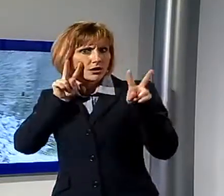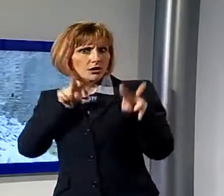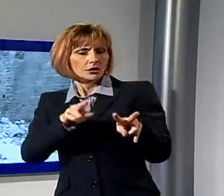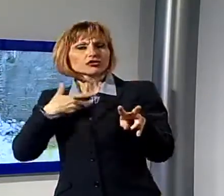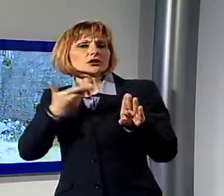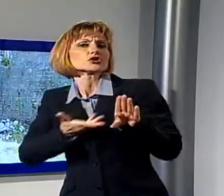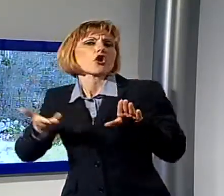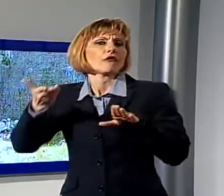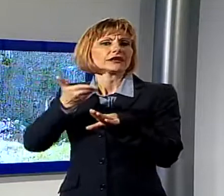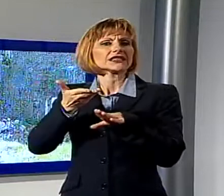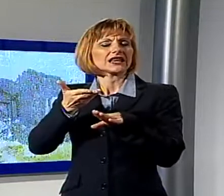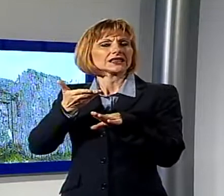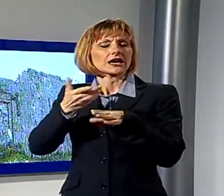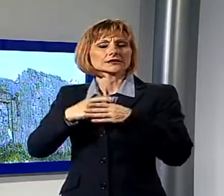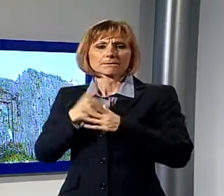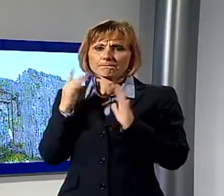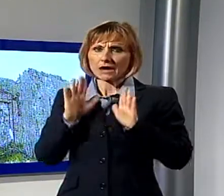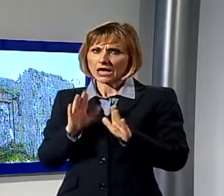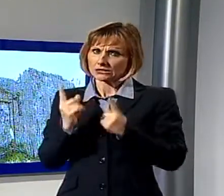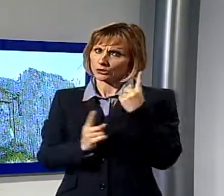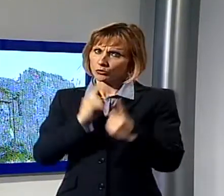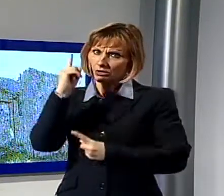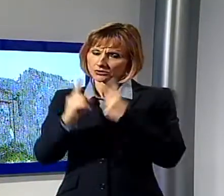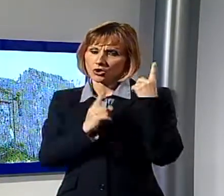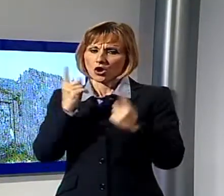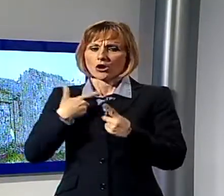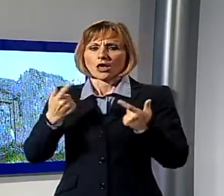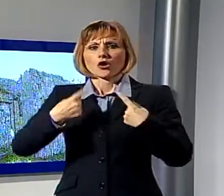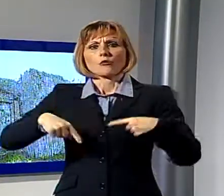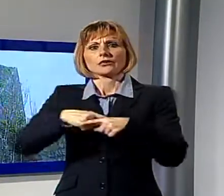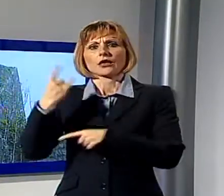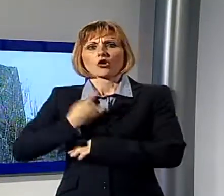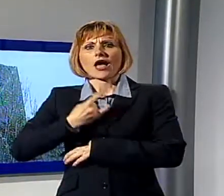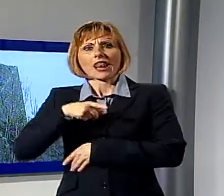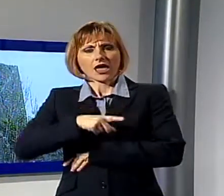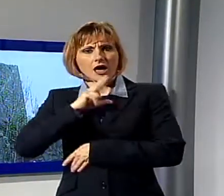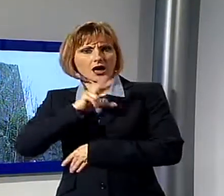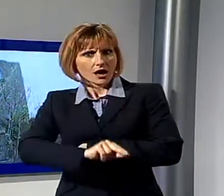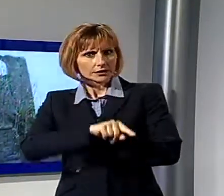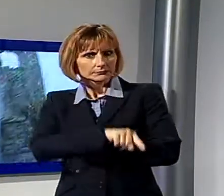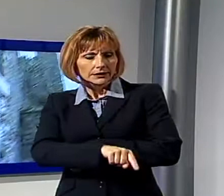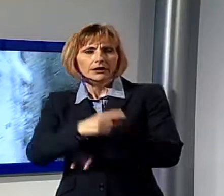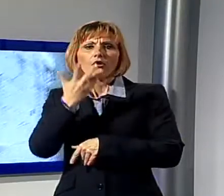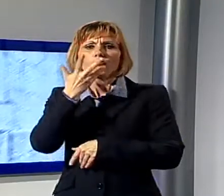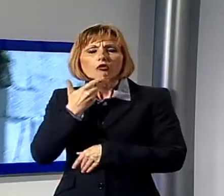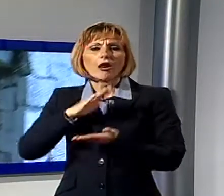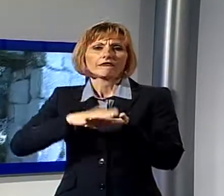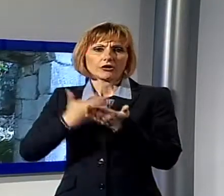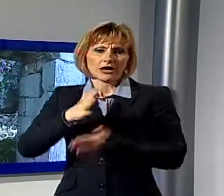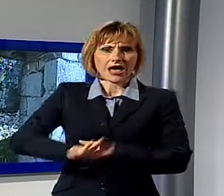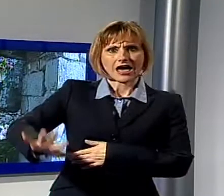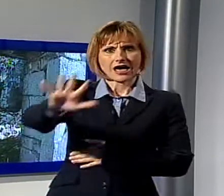sovrintendenza. Una situazione che ha allarmato i membri del Comitato Paesano, che puntano invece alla valorizzazione di quest'area.